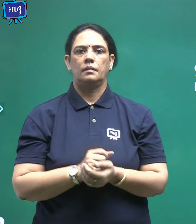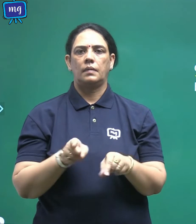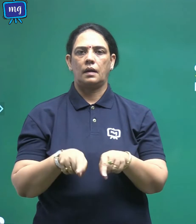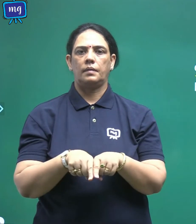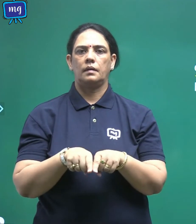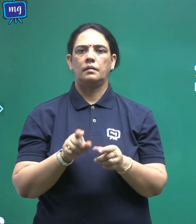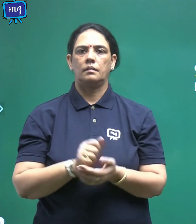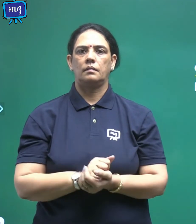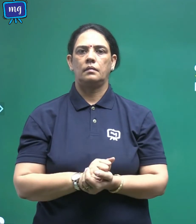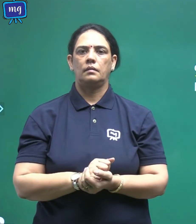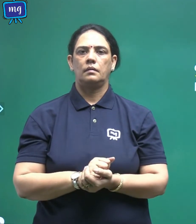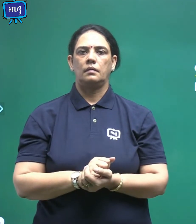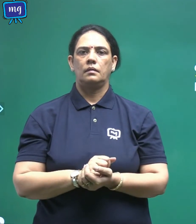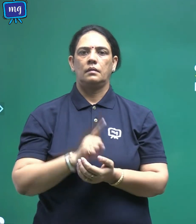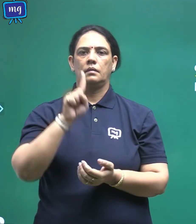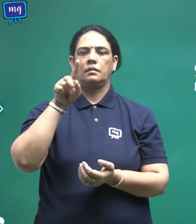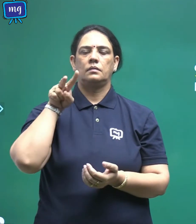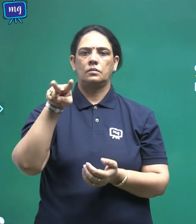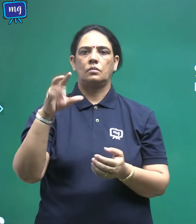बराबर 100 सी